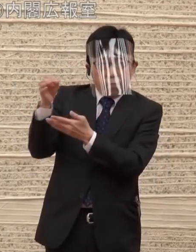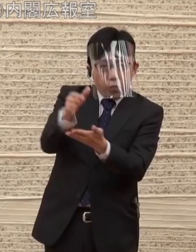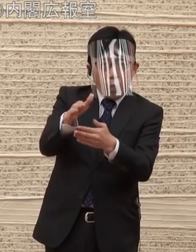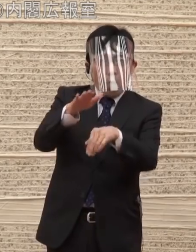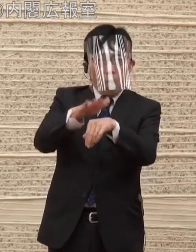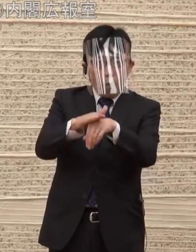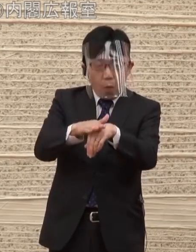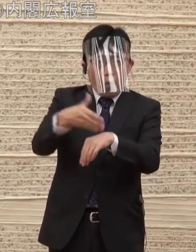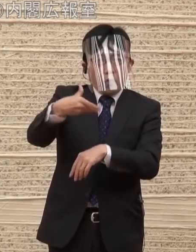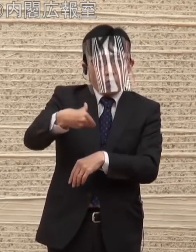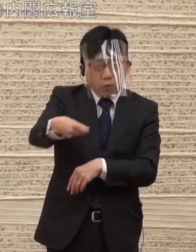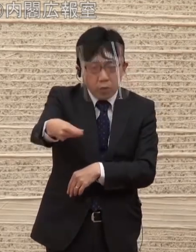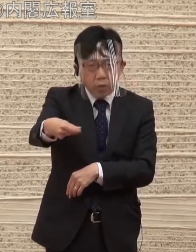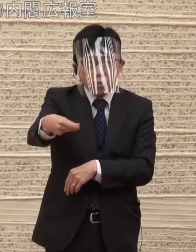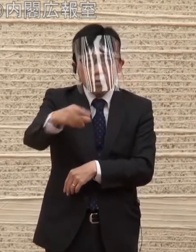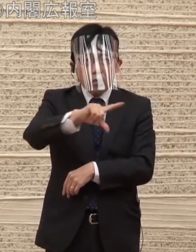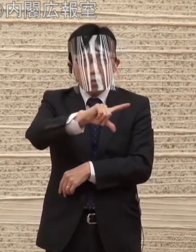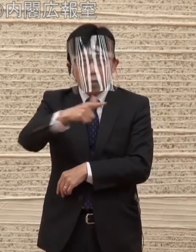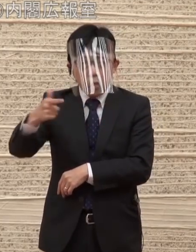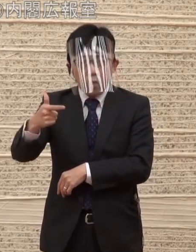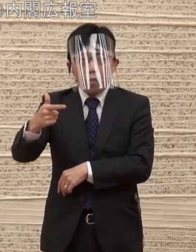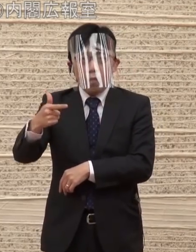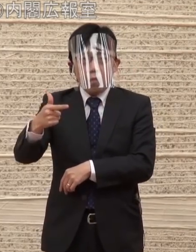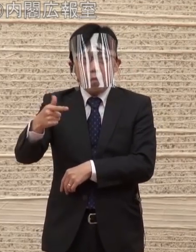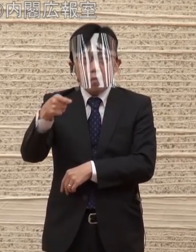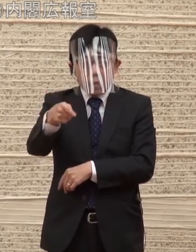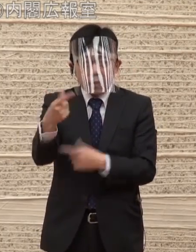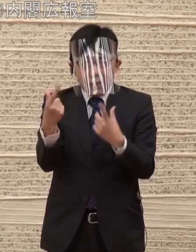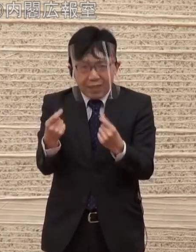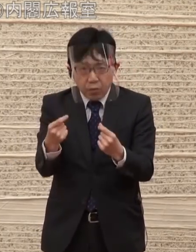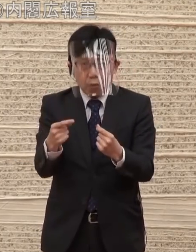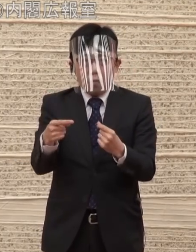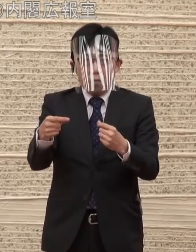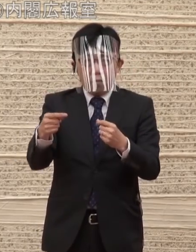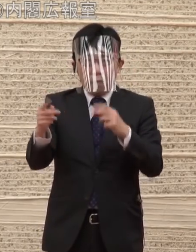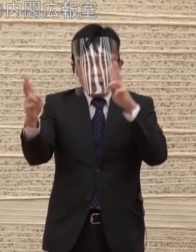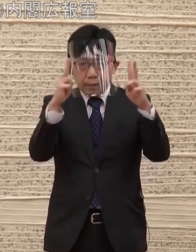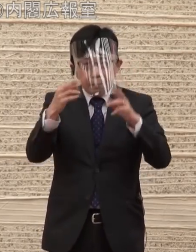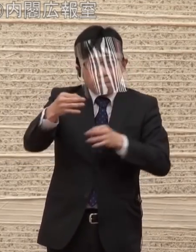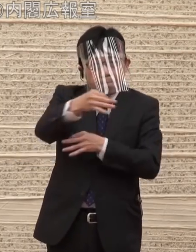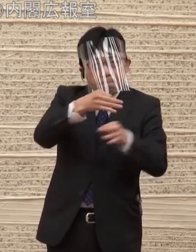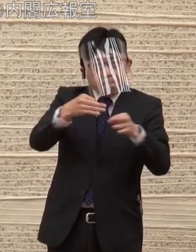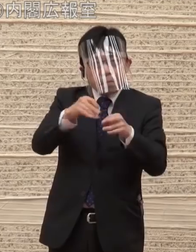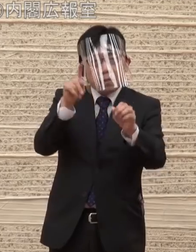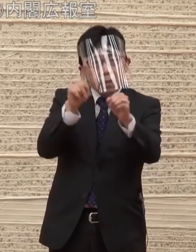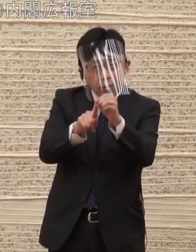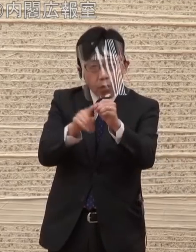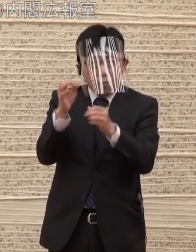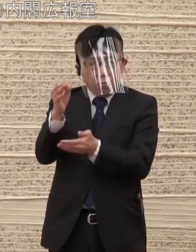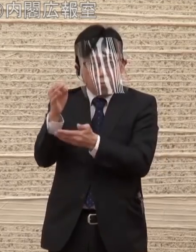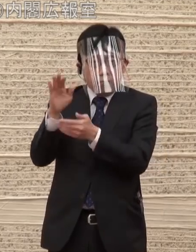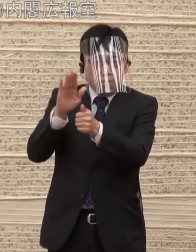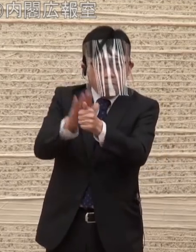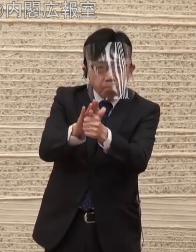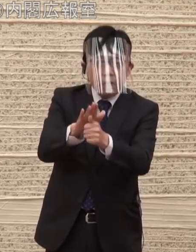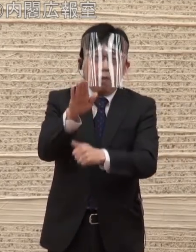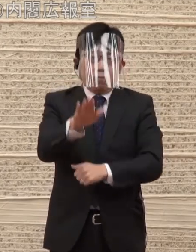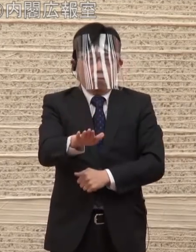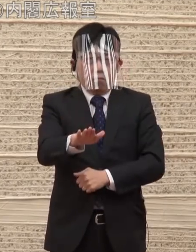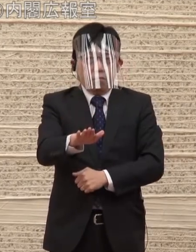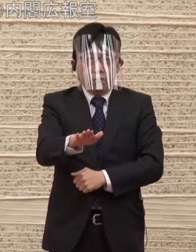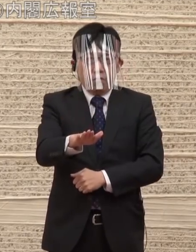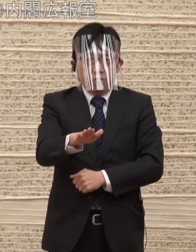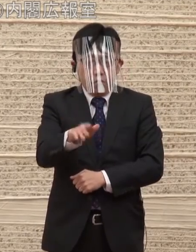ローンや出資などしょんせーの資金を供給します3時からちん